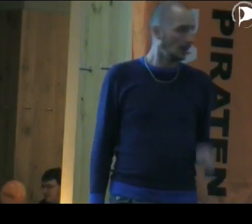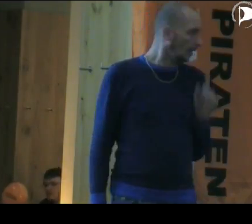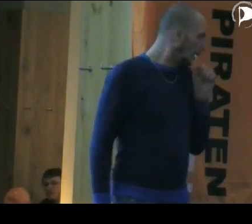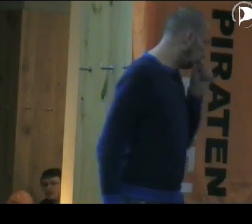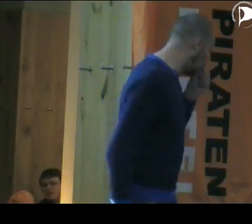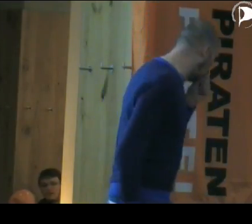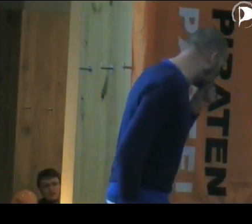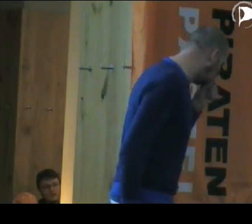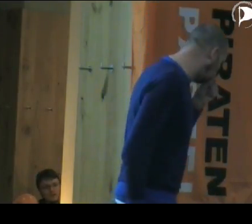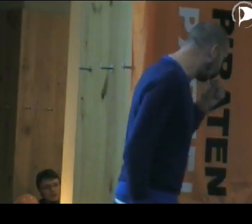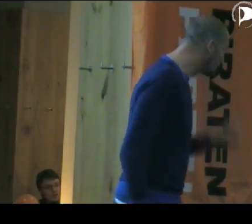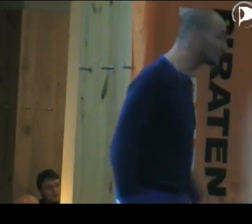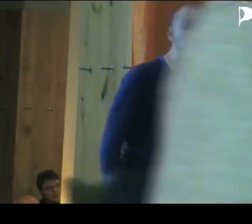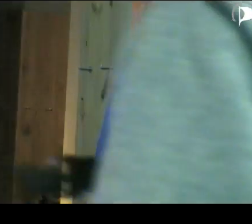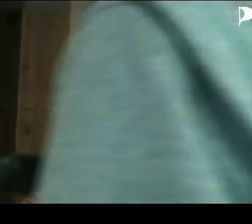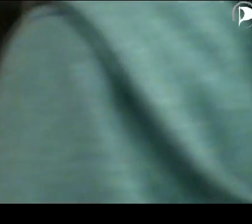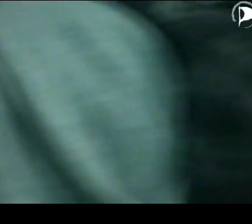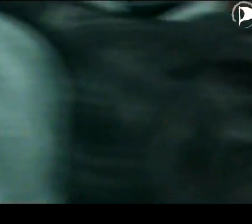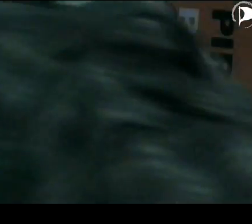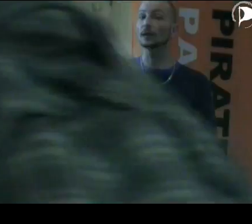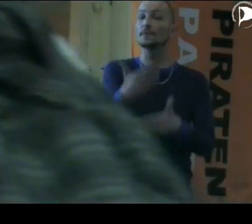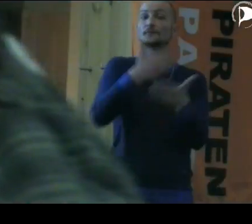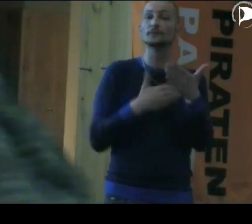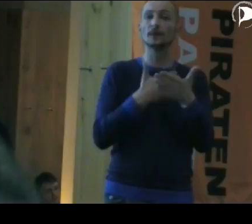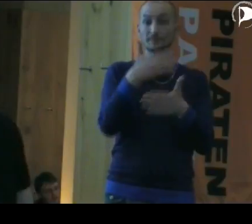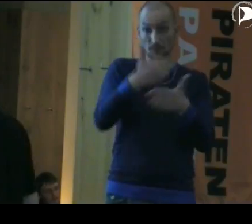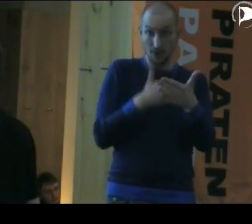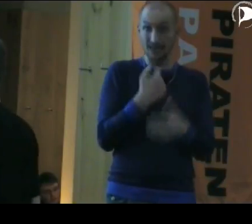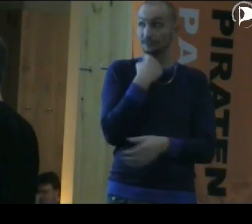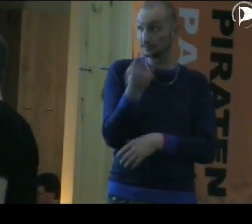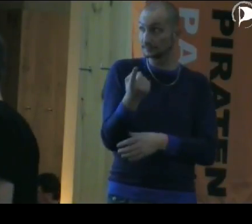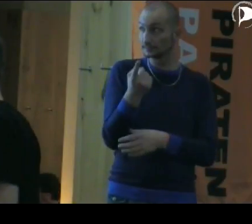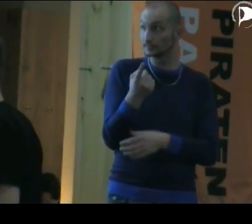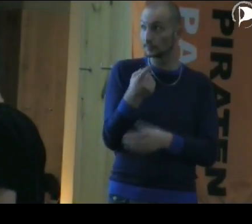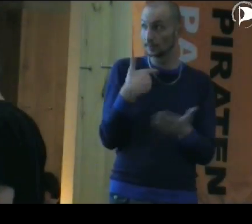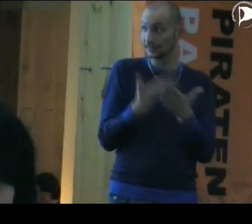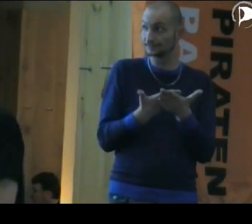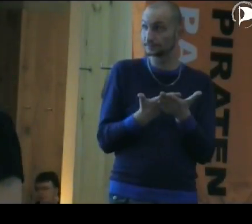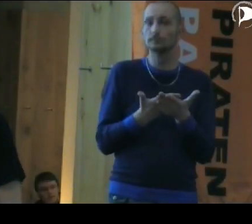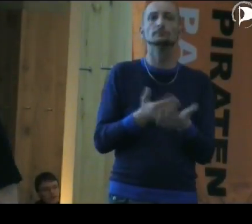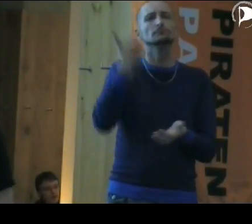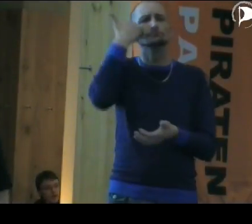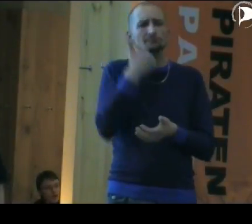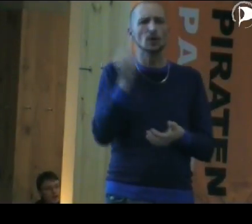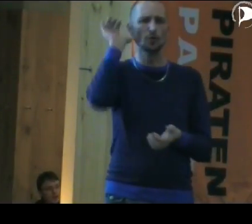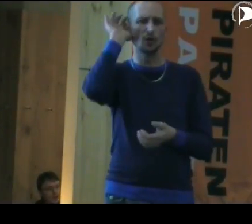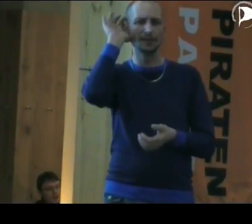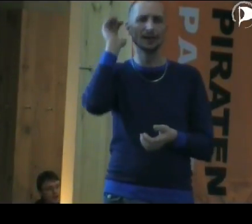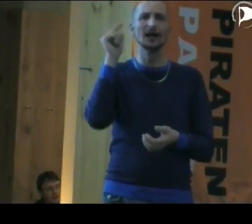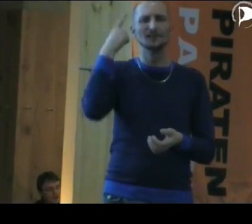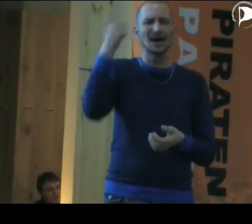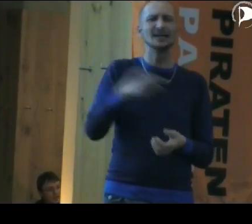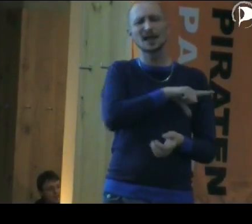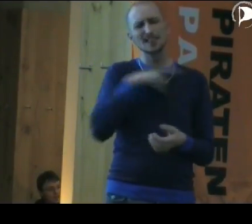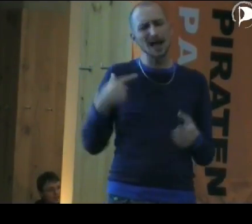der trainer fordert endlich fertig ist dann noch was dazu kommt könnte mit dazu hinreißen wir haben lange